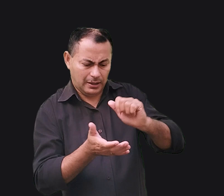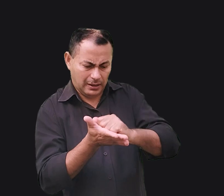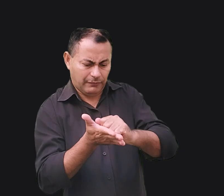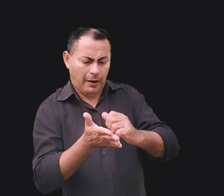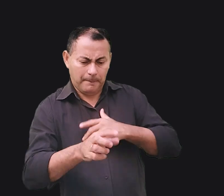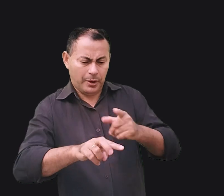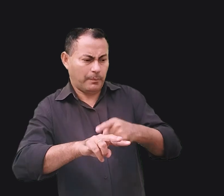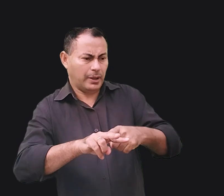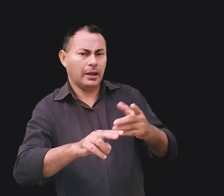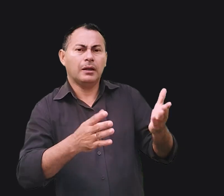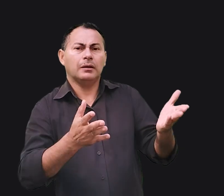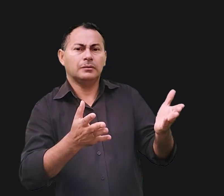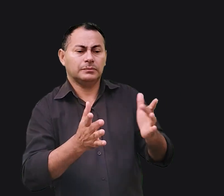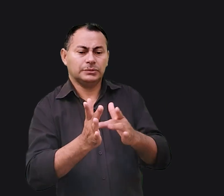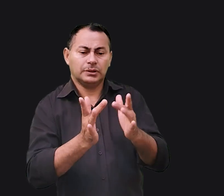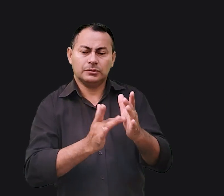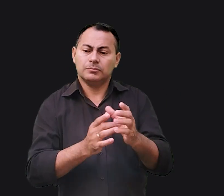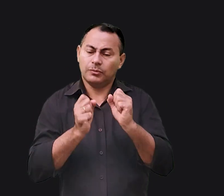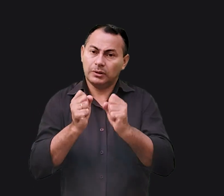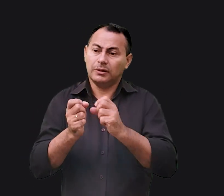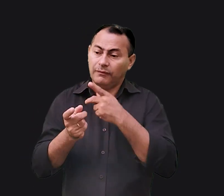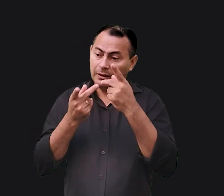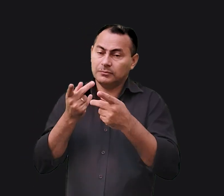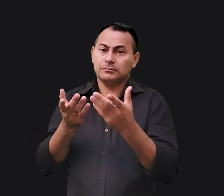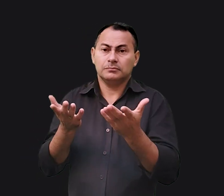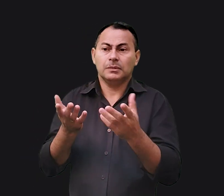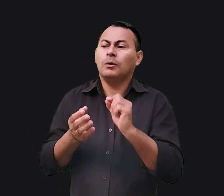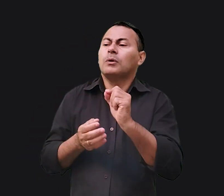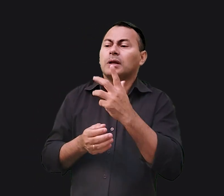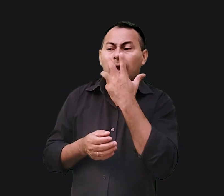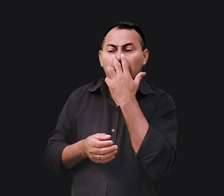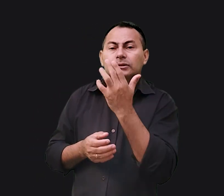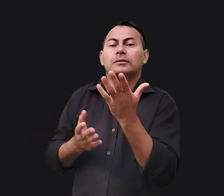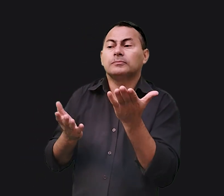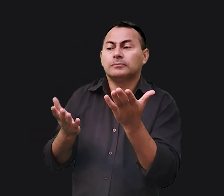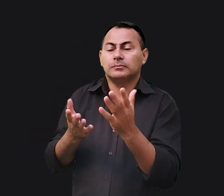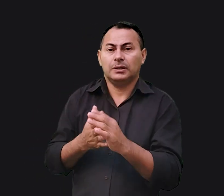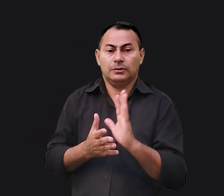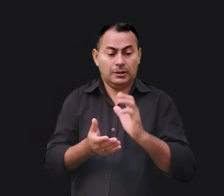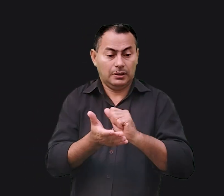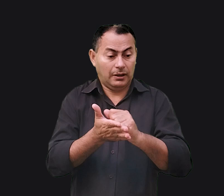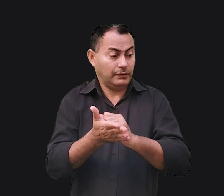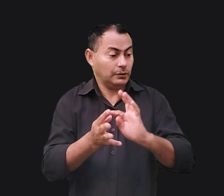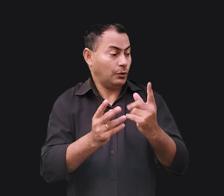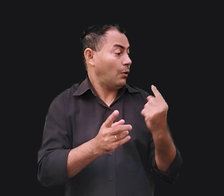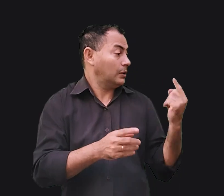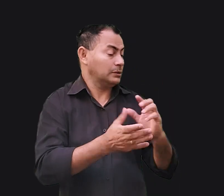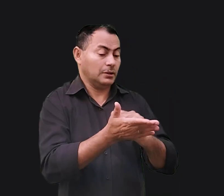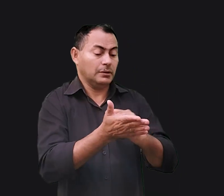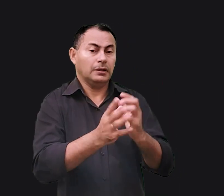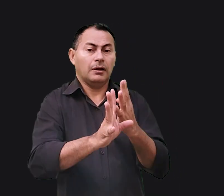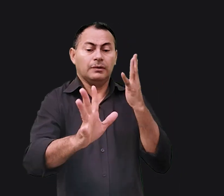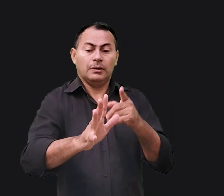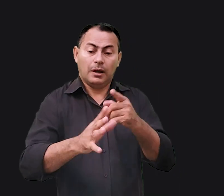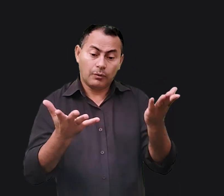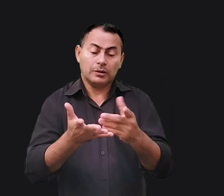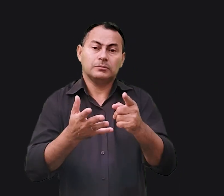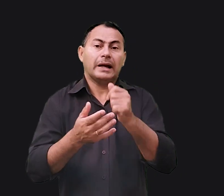meus pés? Jesus poderia ter dito: o que você acha? Eu já lavei de todos os outros da fila e depois de você ainda tem